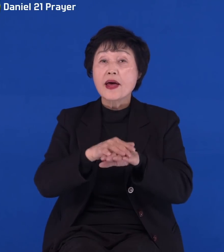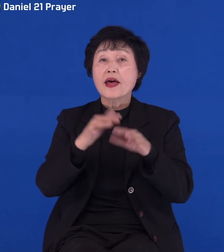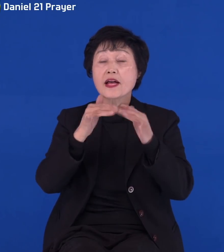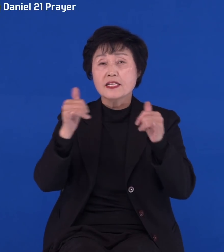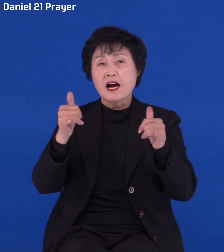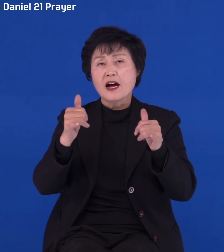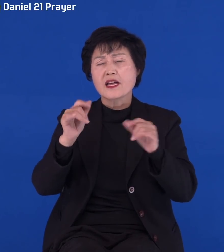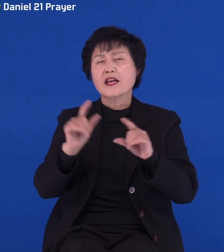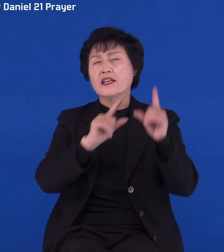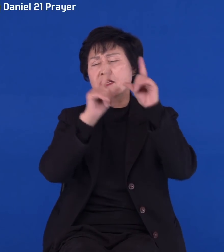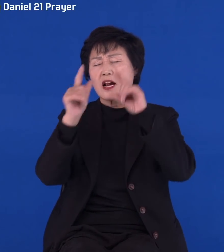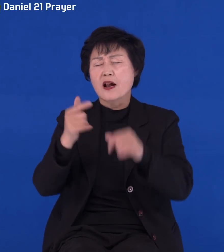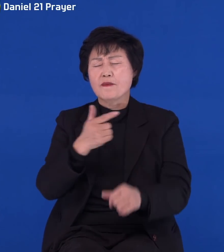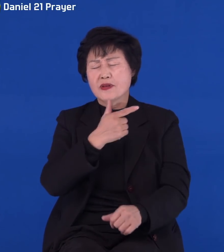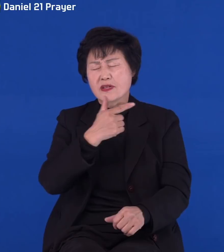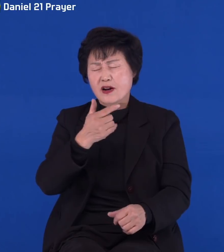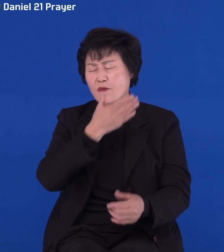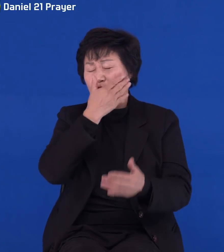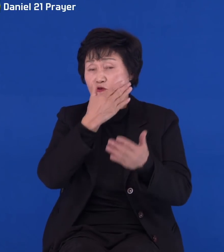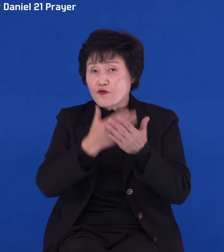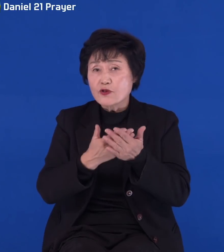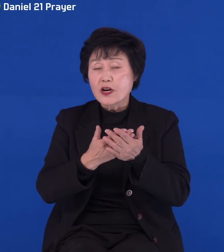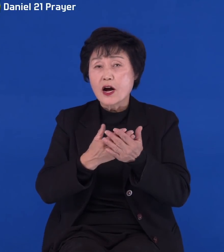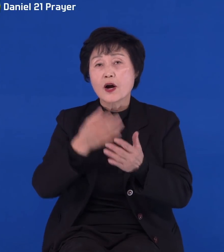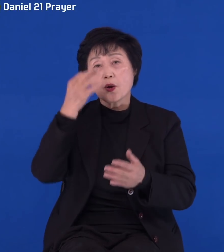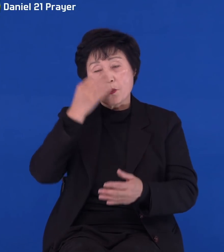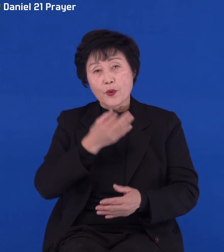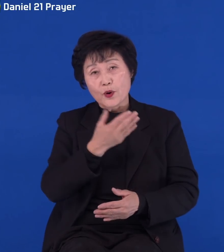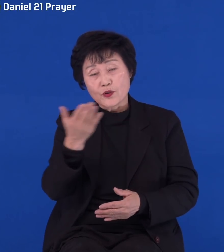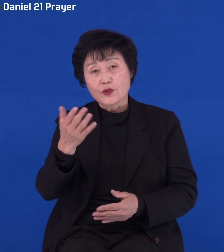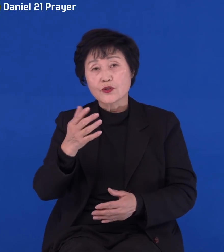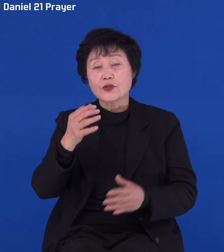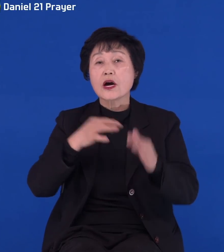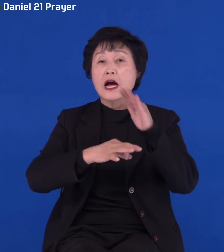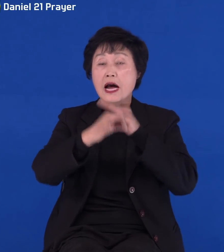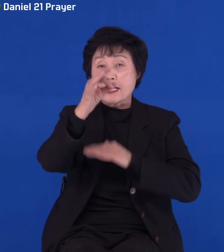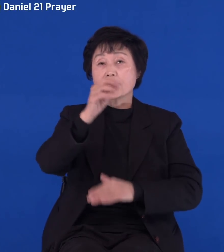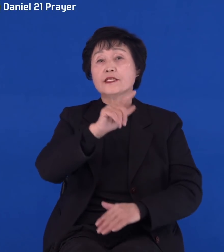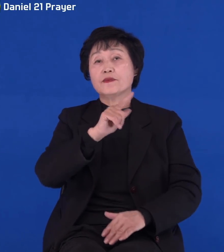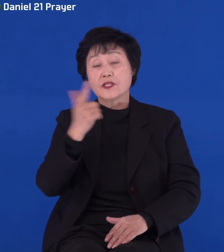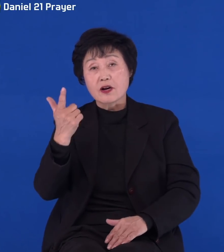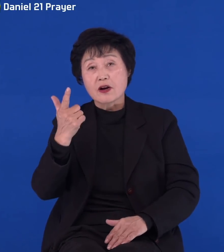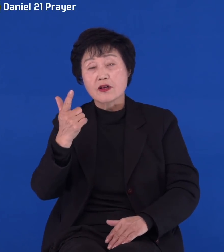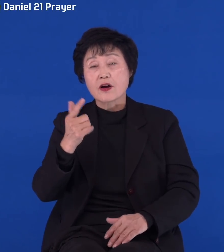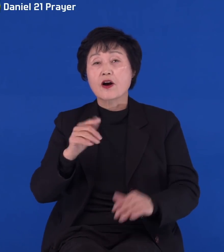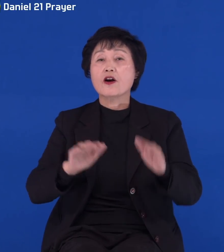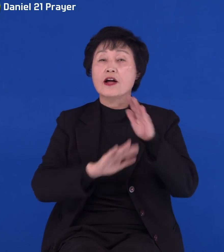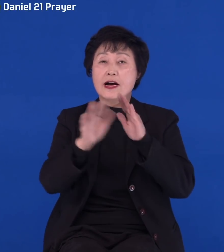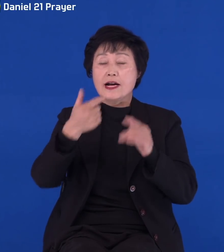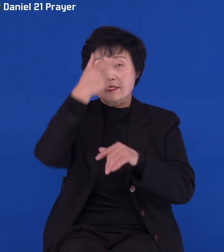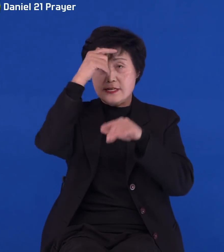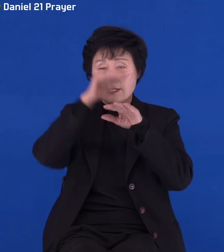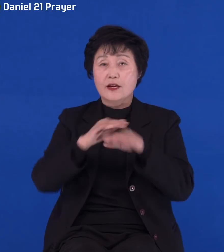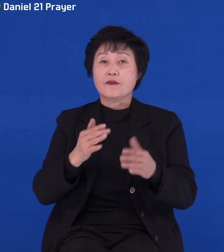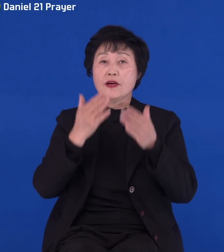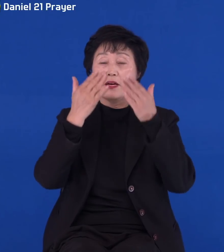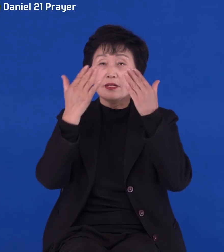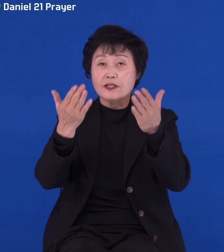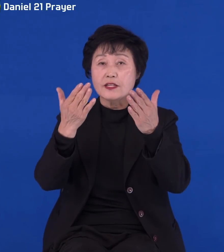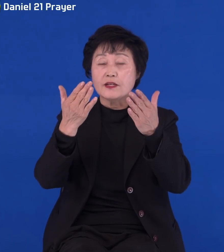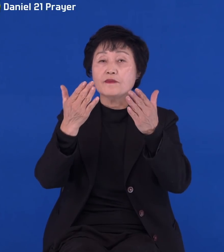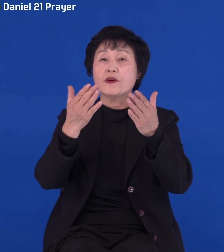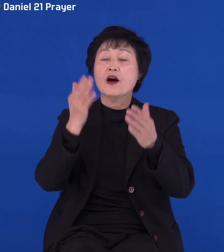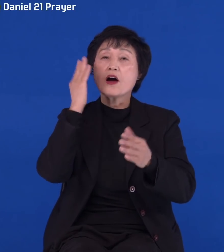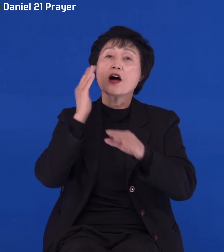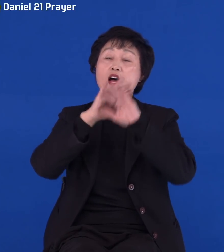삶으로 보여주시며 날마다 하루 2번씩 아침 저녁으로 가정예배를 드림으로 실제 하는 천국의 삶이 어떤 것인지를 제가 깨달으며